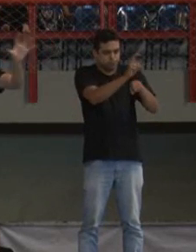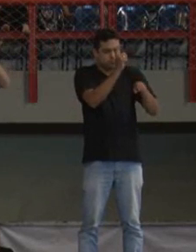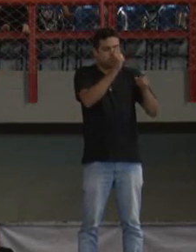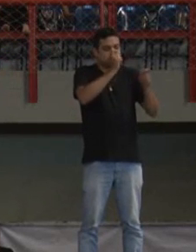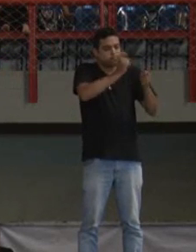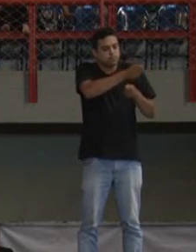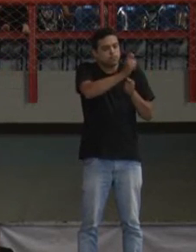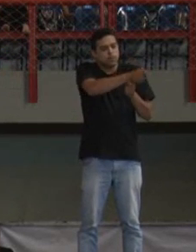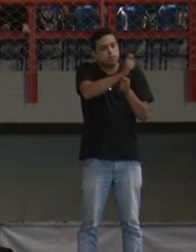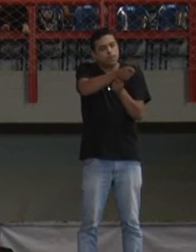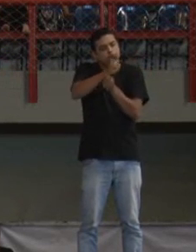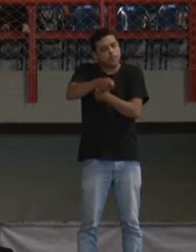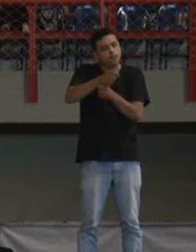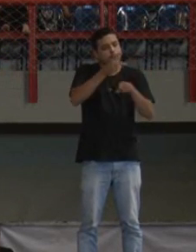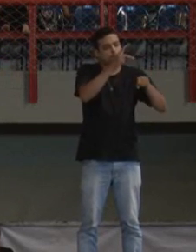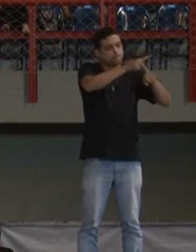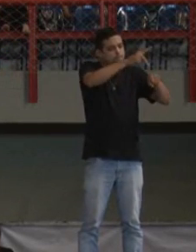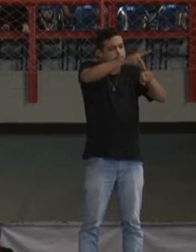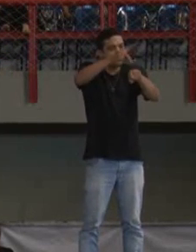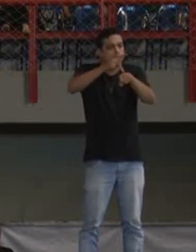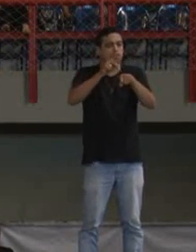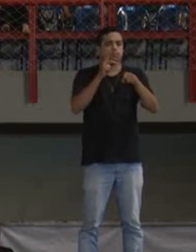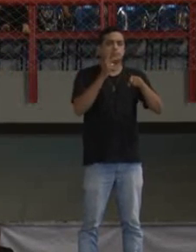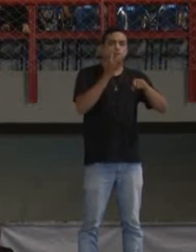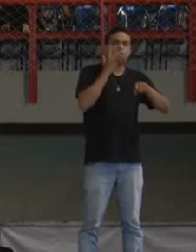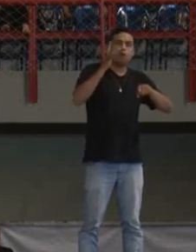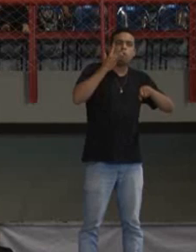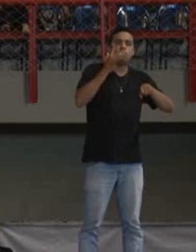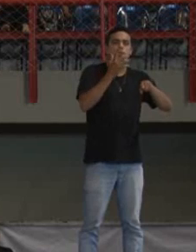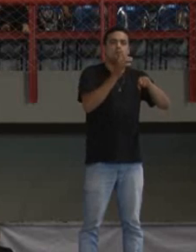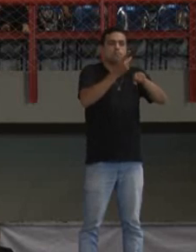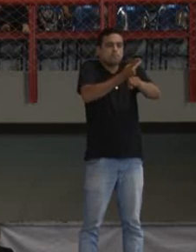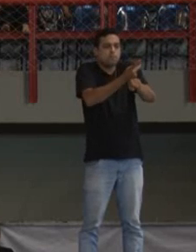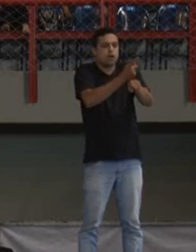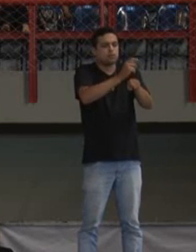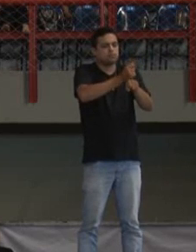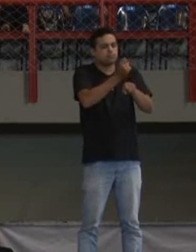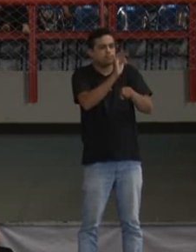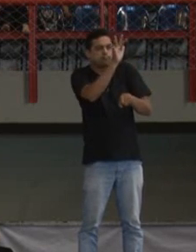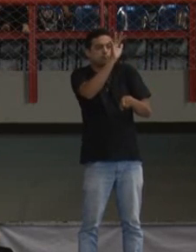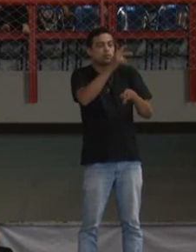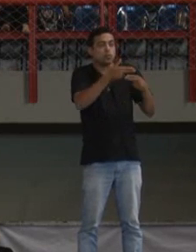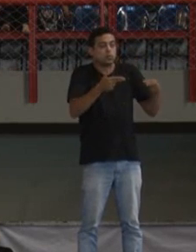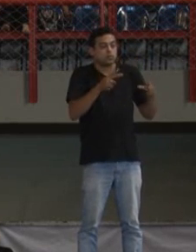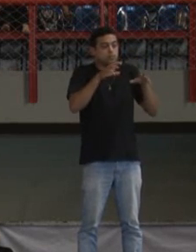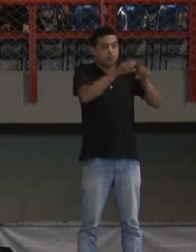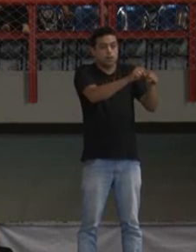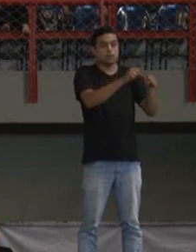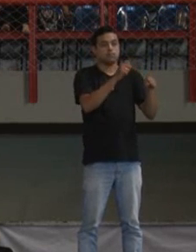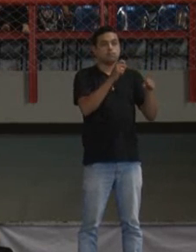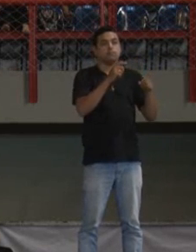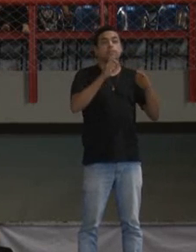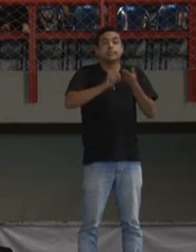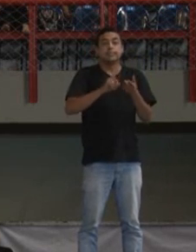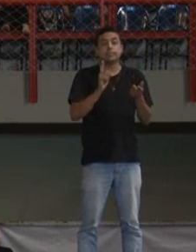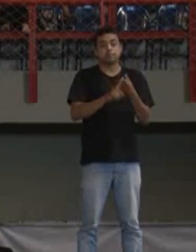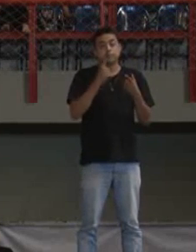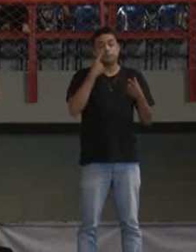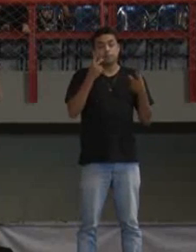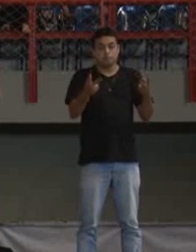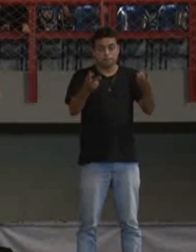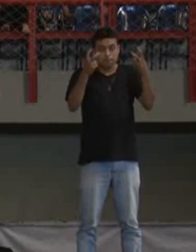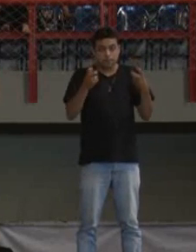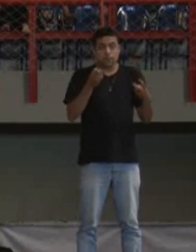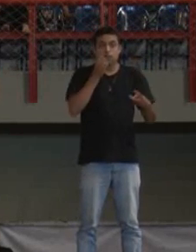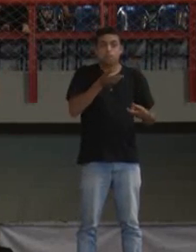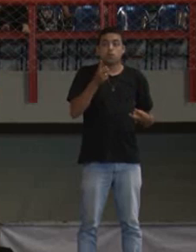açúcar, prioridade para mineração. Detalhe peculiar, meus jovens, é